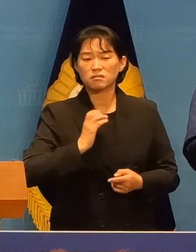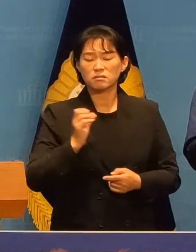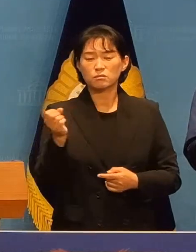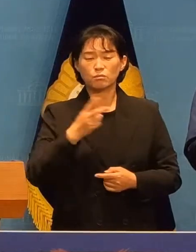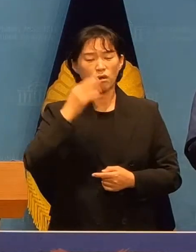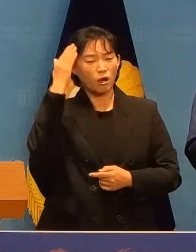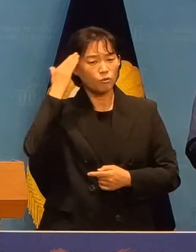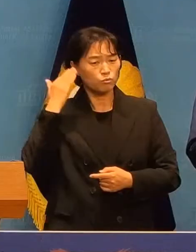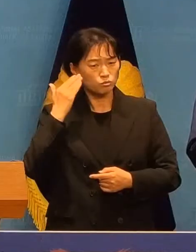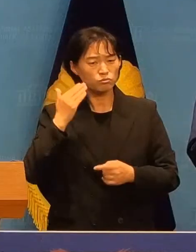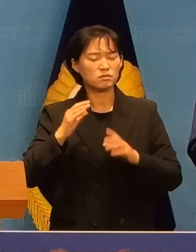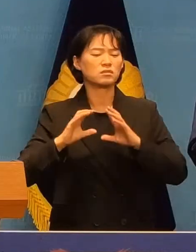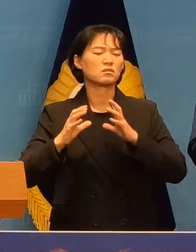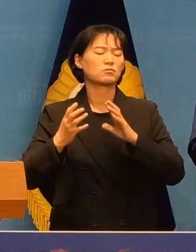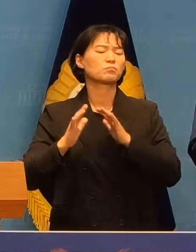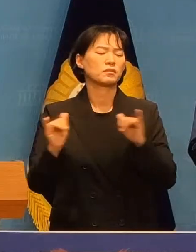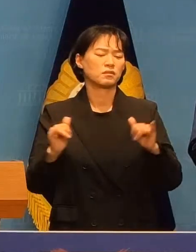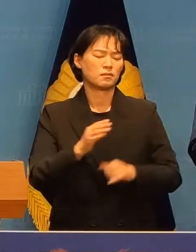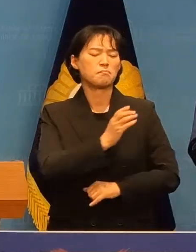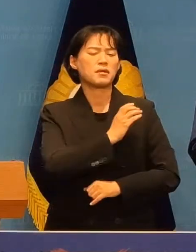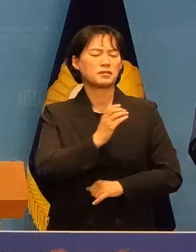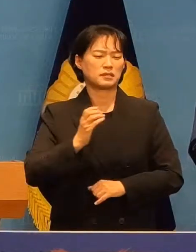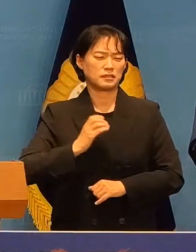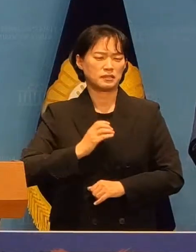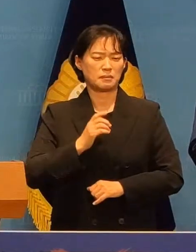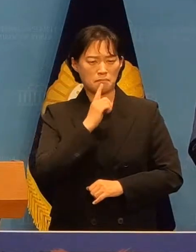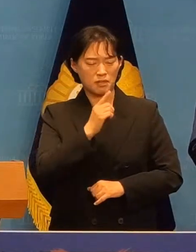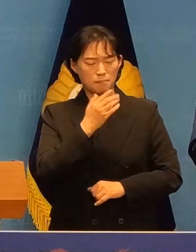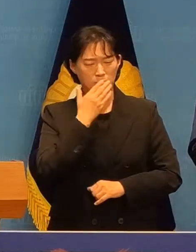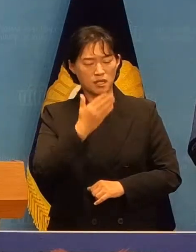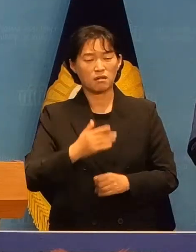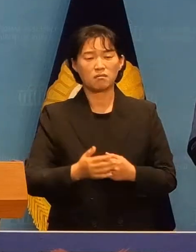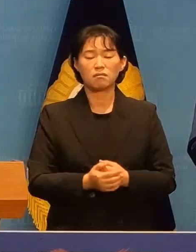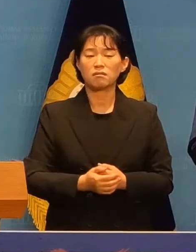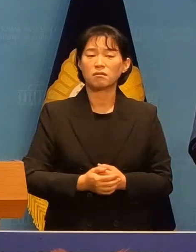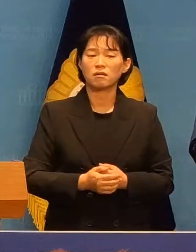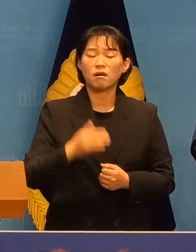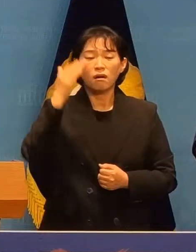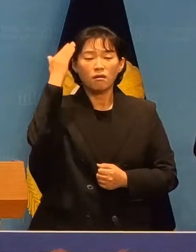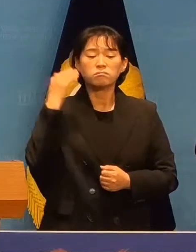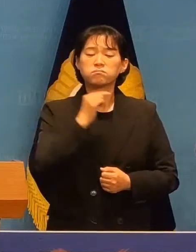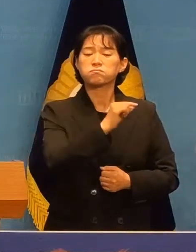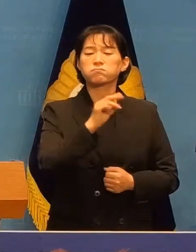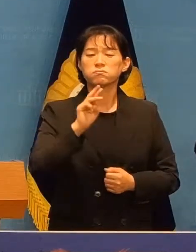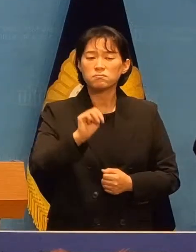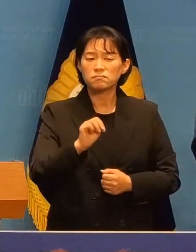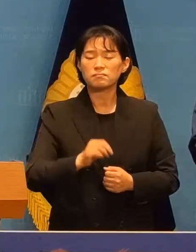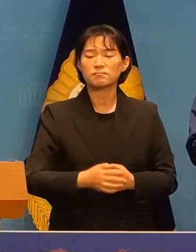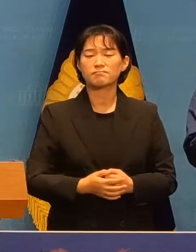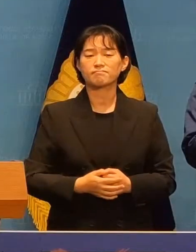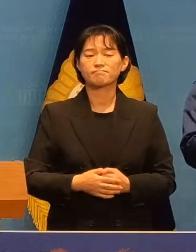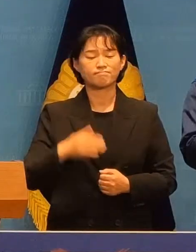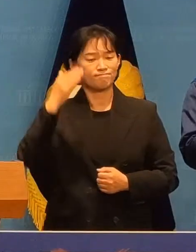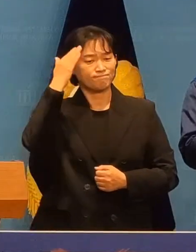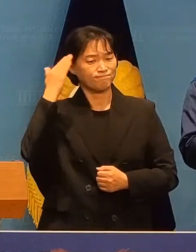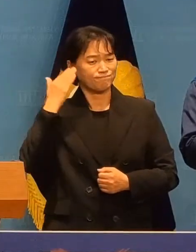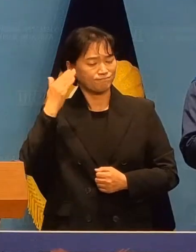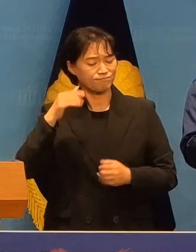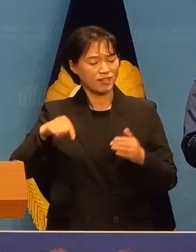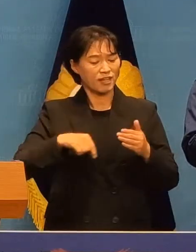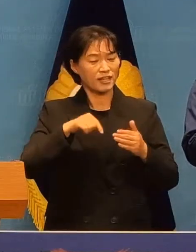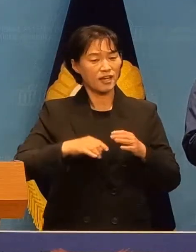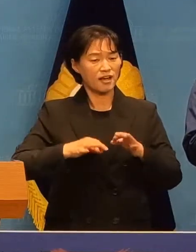대한민국 국민에 대한 배신이라는 말씀을 하지 않을 수가 없고요. 과연 한국 GM이 대한민국